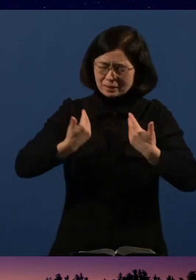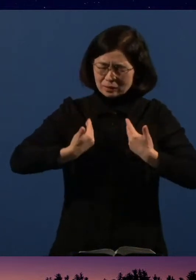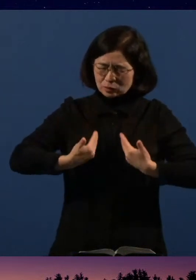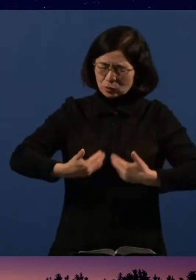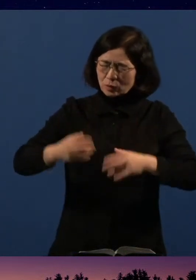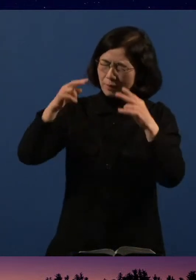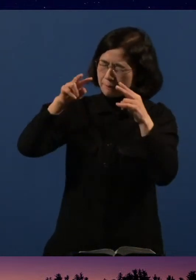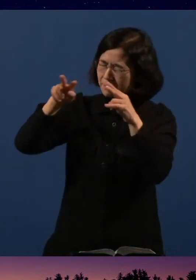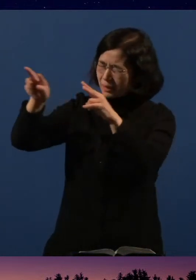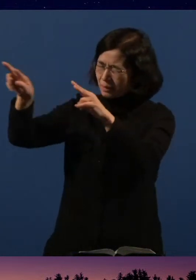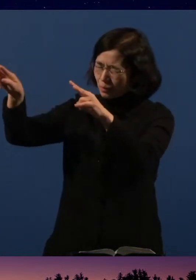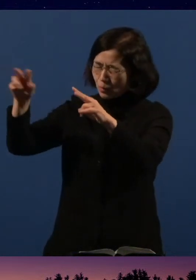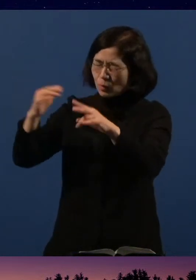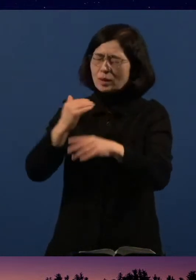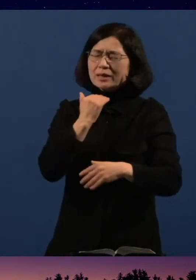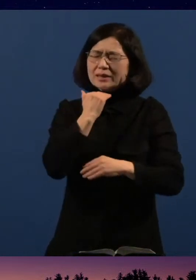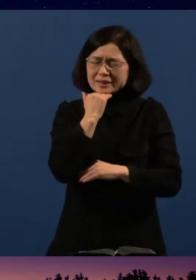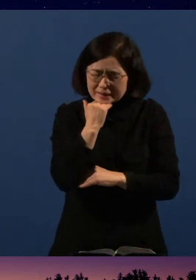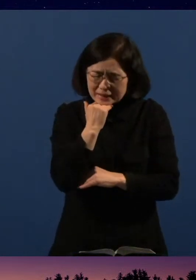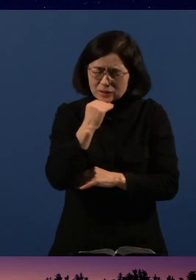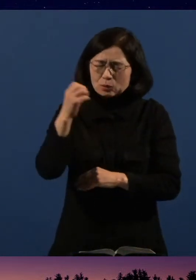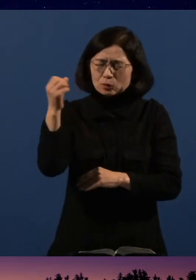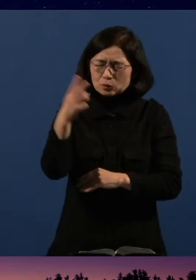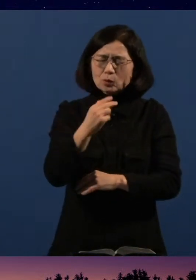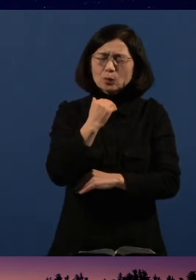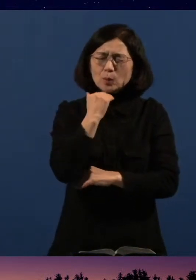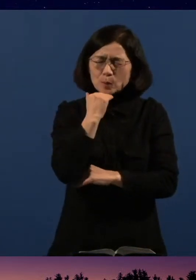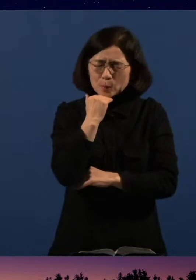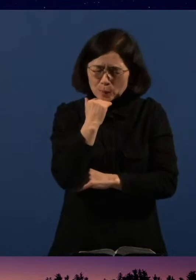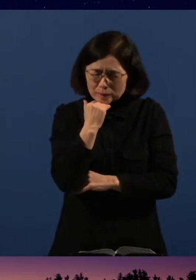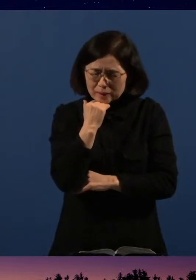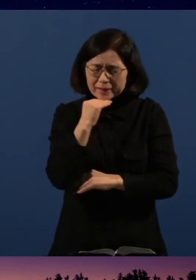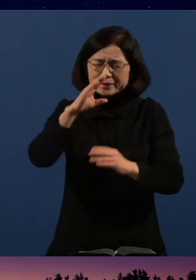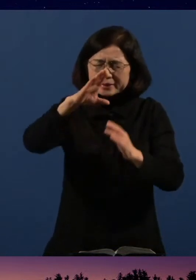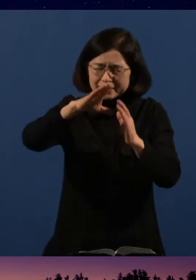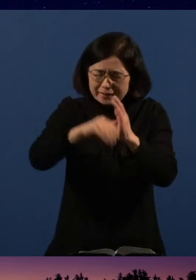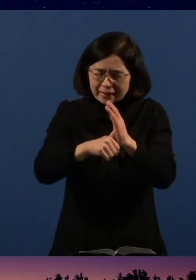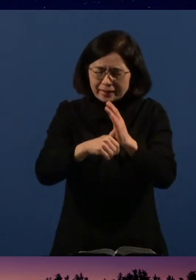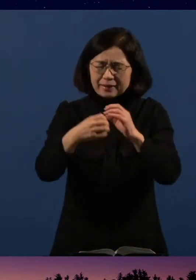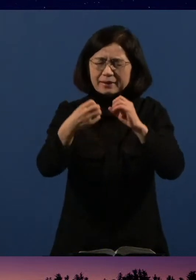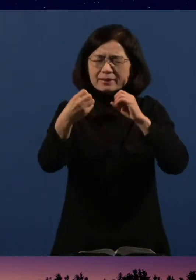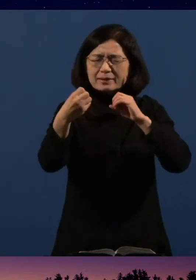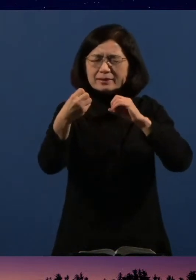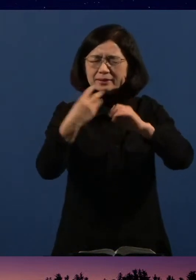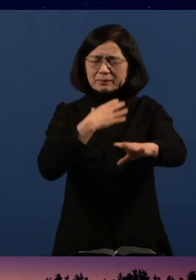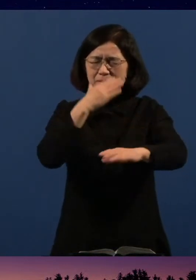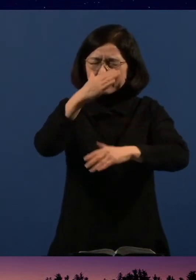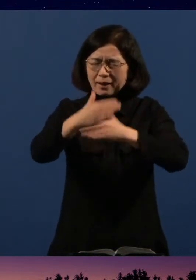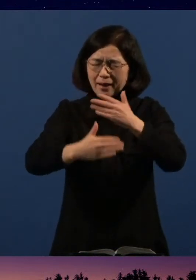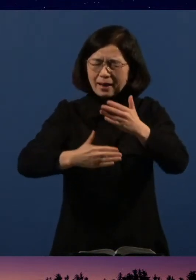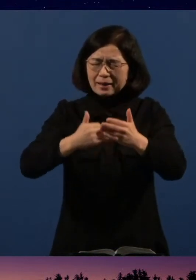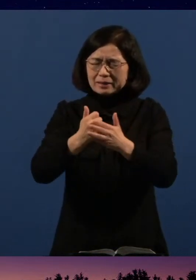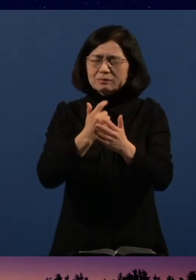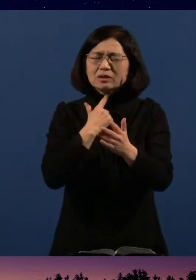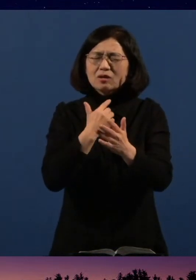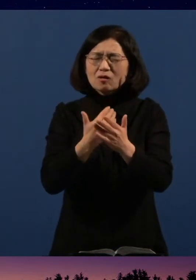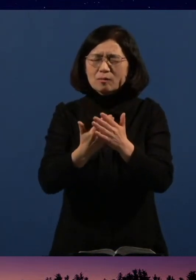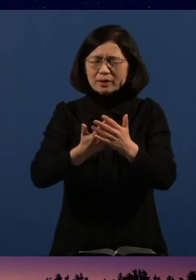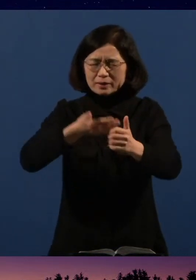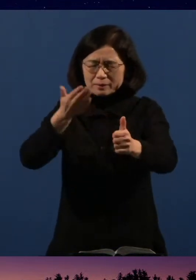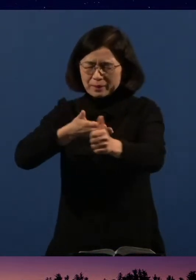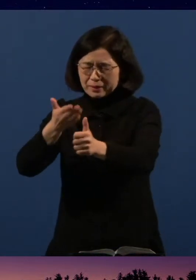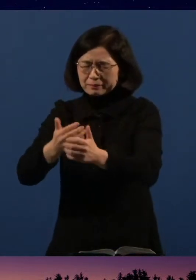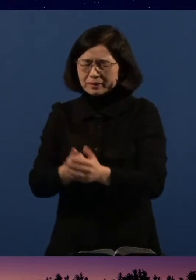기다리고 기다렸더니 응답하시는 신실하신 하나님을 맛보는 은혜가 있게 되기를 바랍니다. 주여, 세 번 외치고